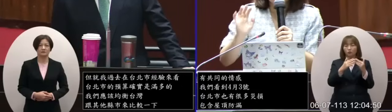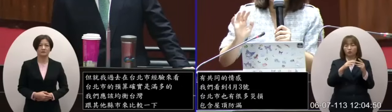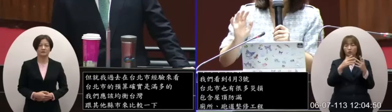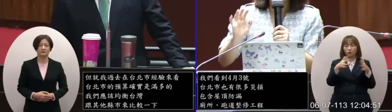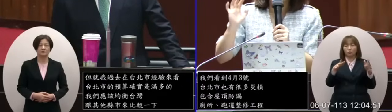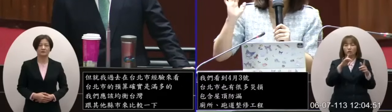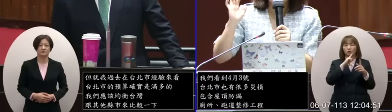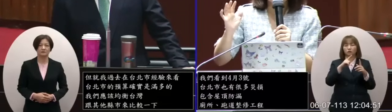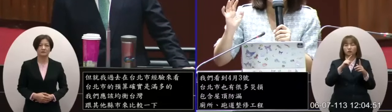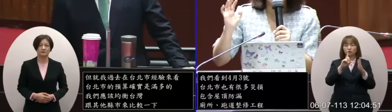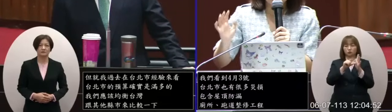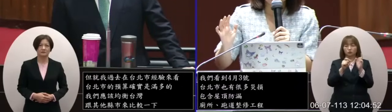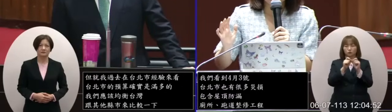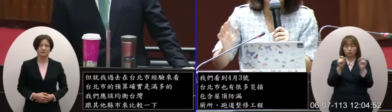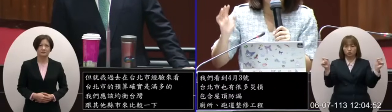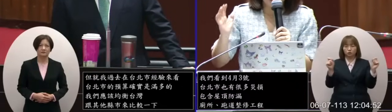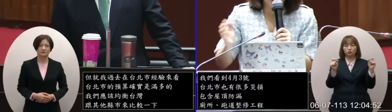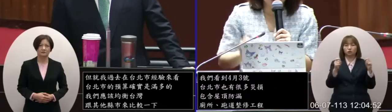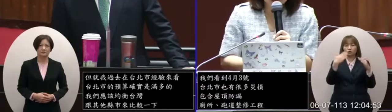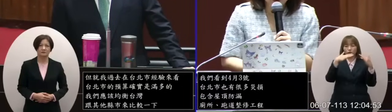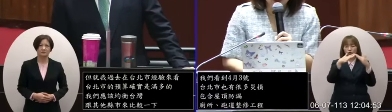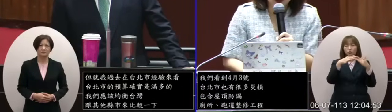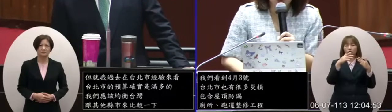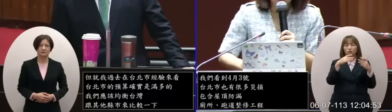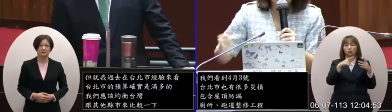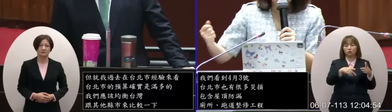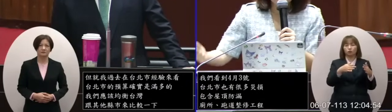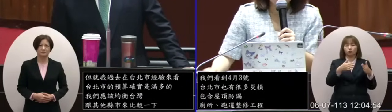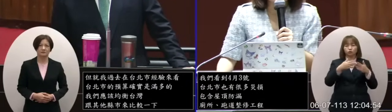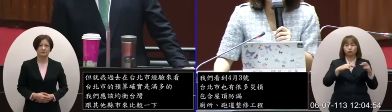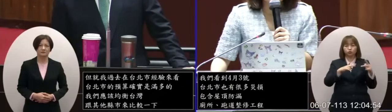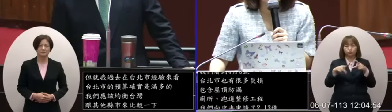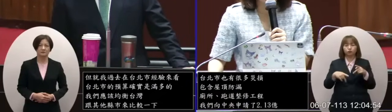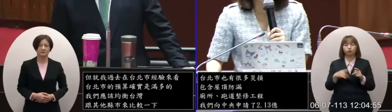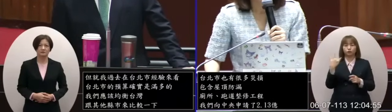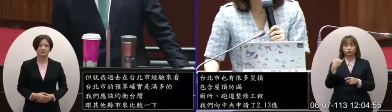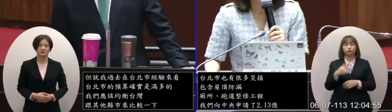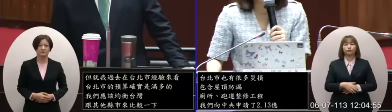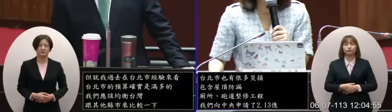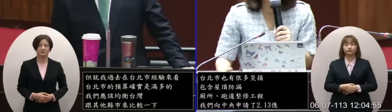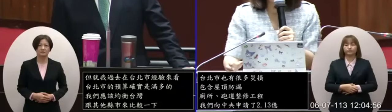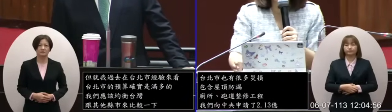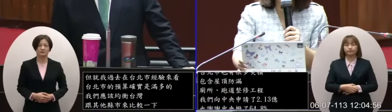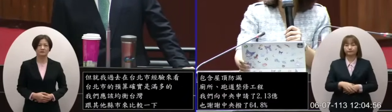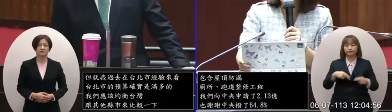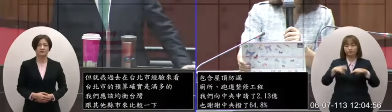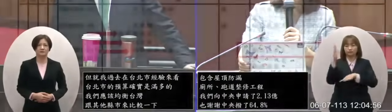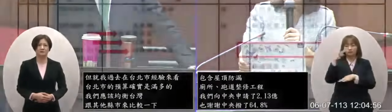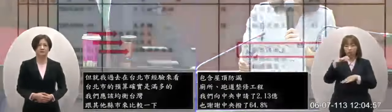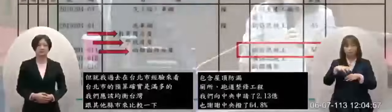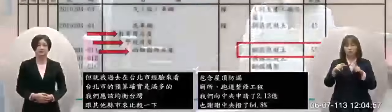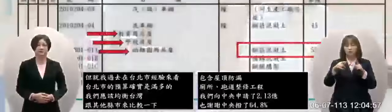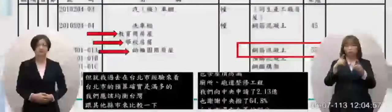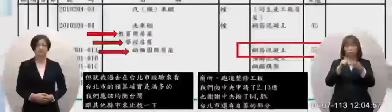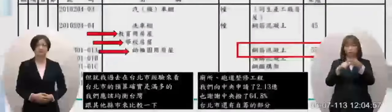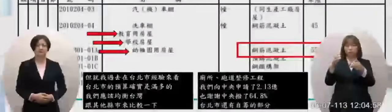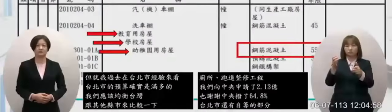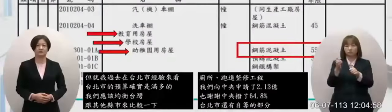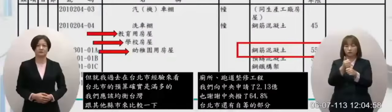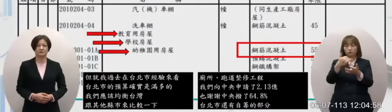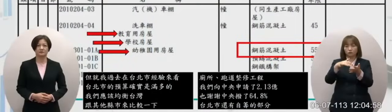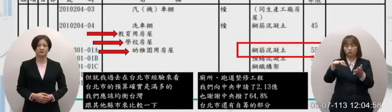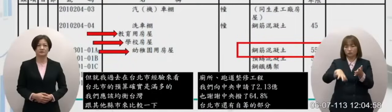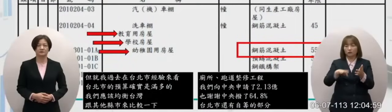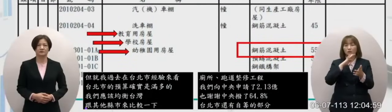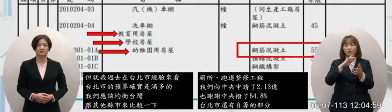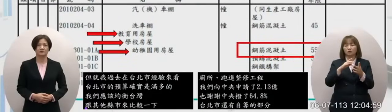高龄的这些校舍是嗷嗷待哺的。来，我们看一下下一个， 我们行政院主计总处里面提到的呢，